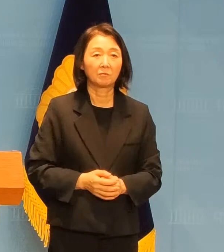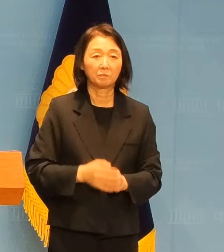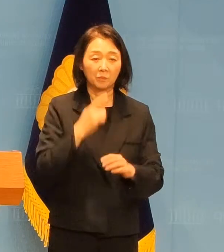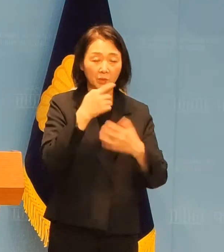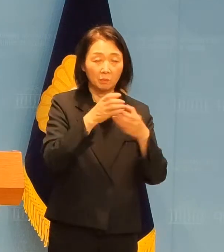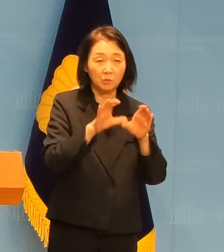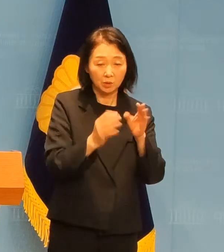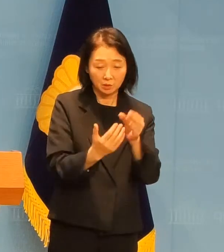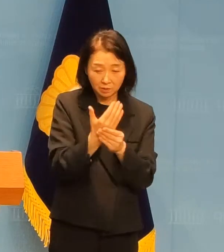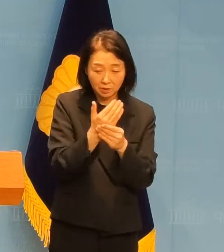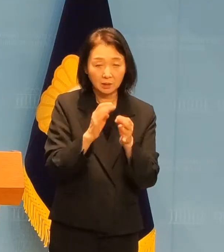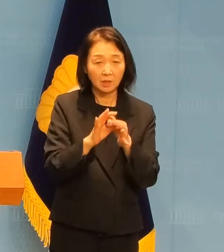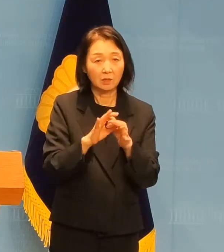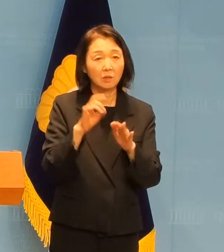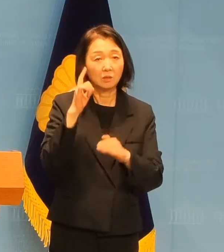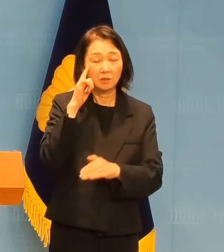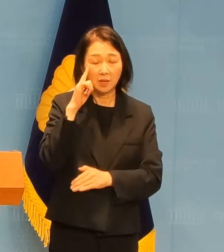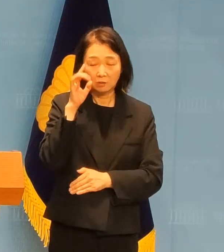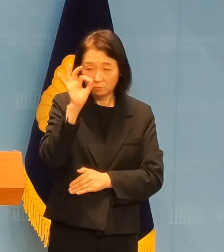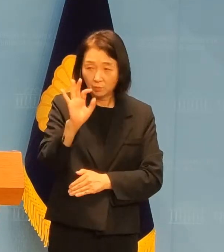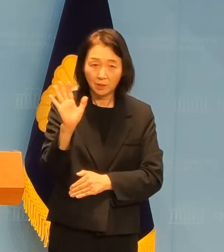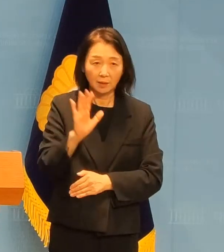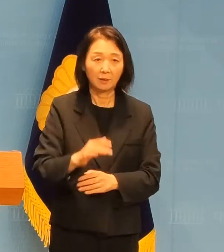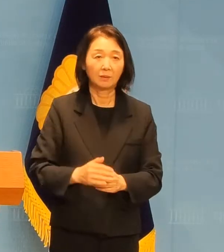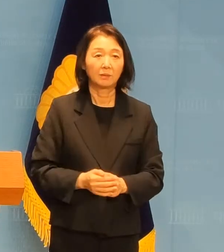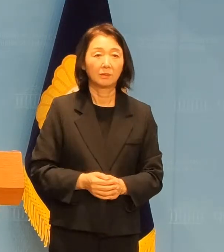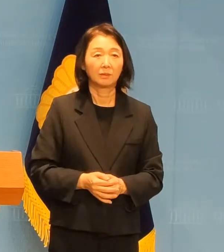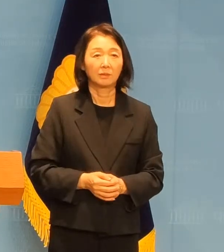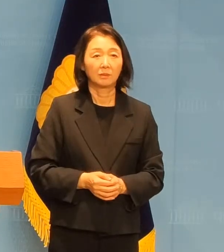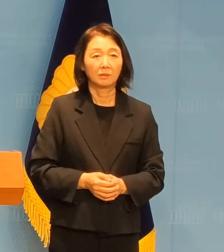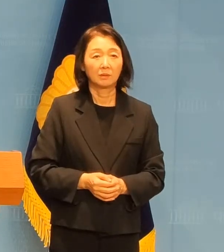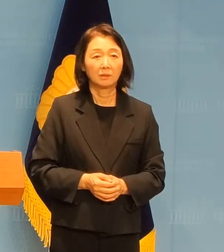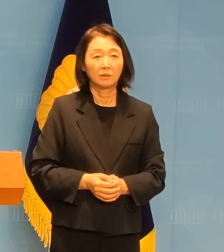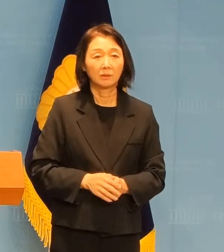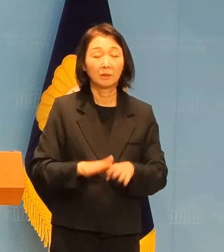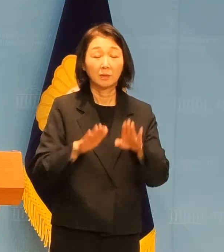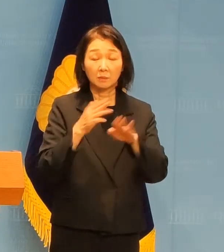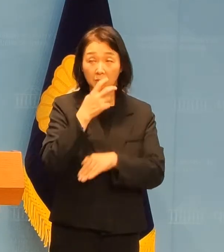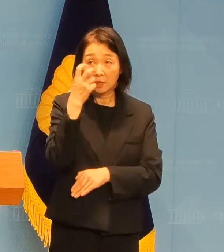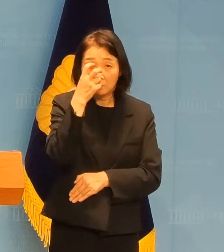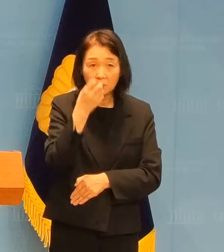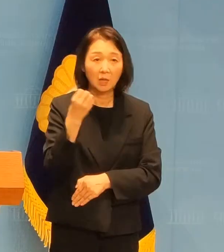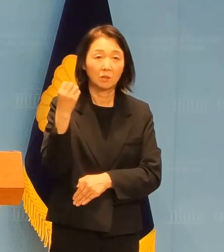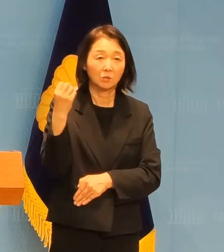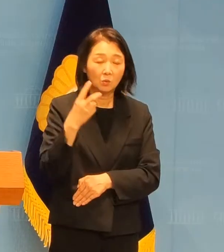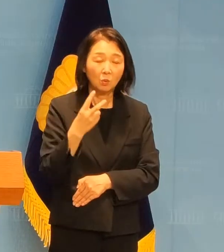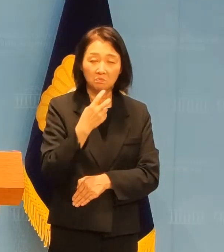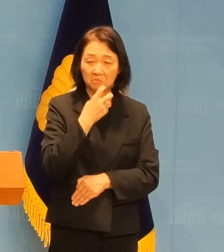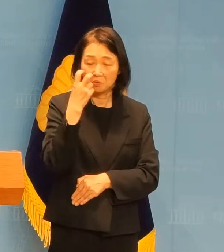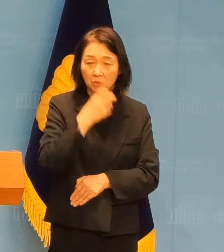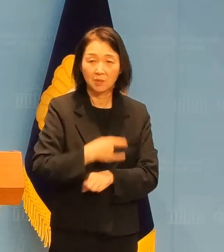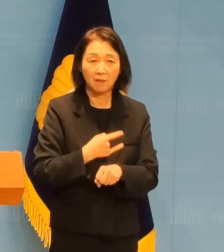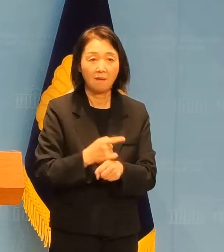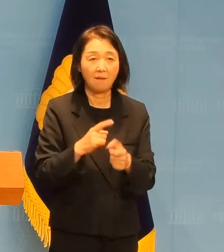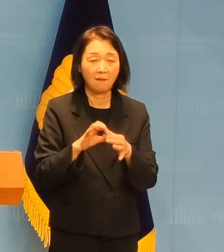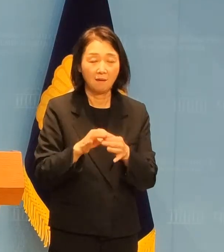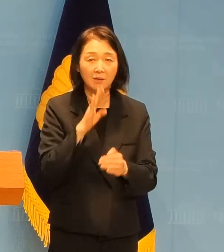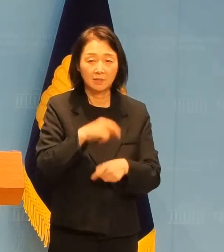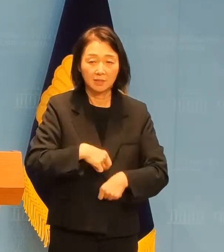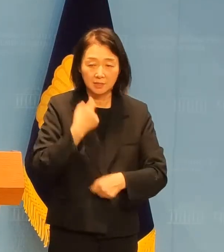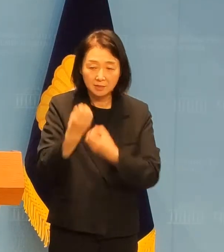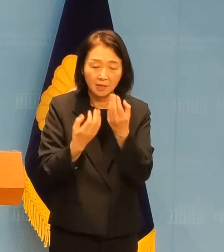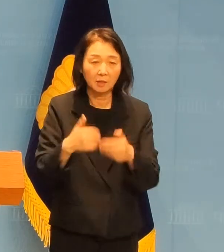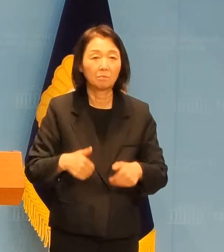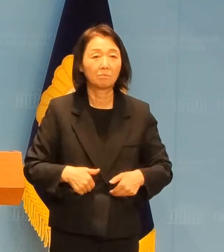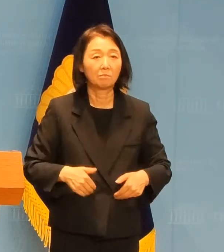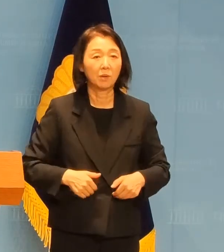더불어민주당은 이번 사태를 결코 좌시하지 않을 것입니다. 즉각적인 감사와 철저한 조사를 통해 진실을 낱낱이